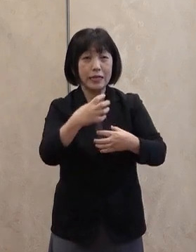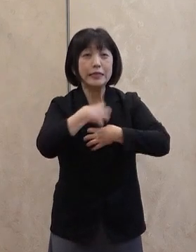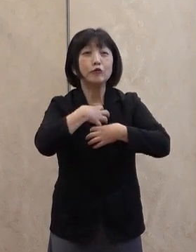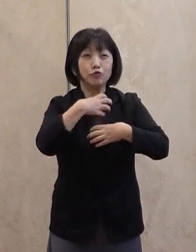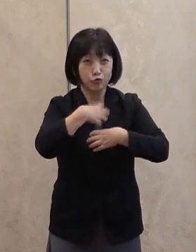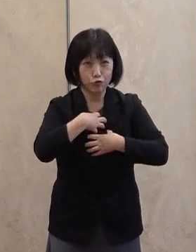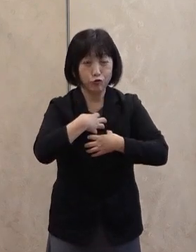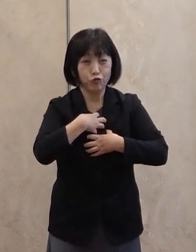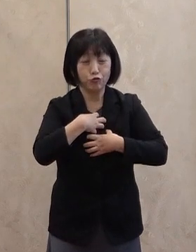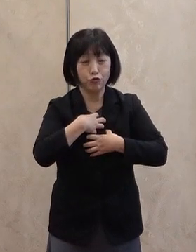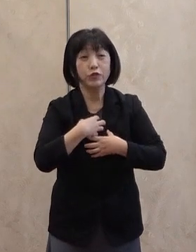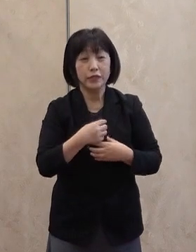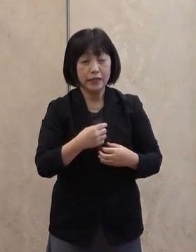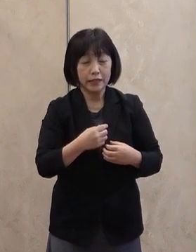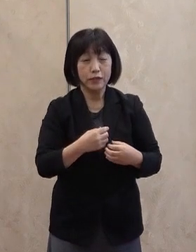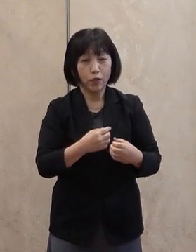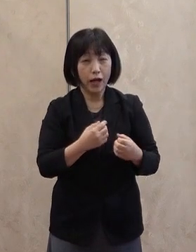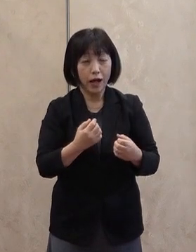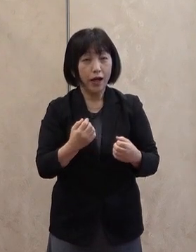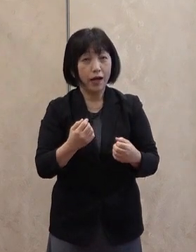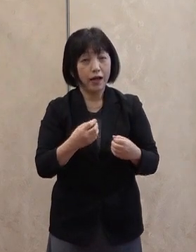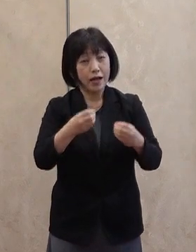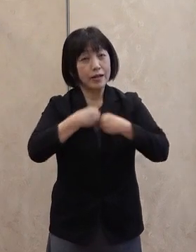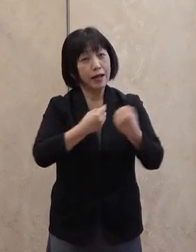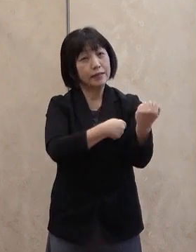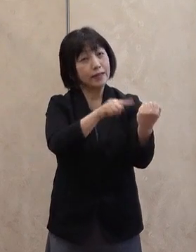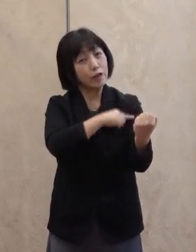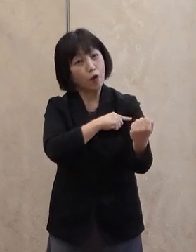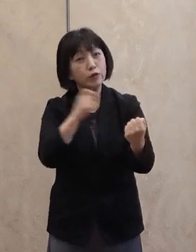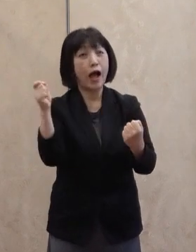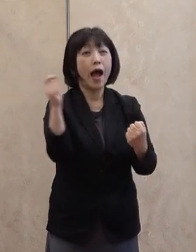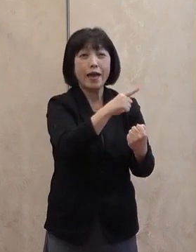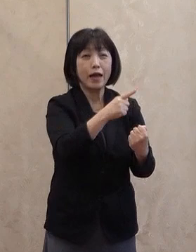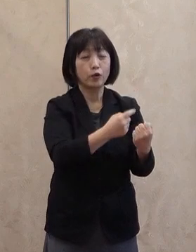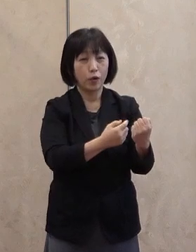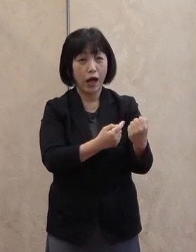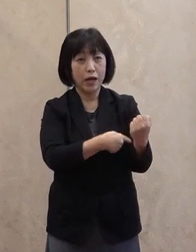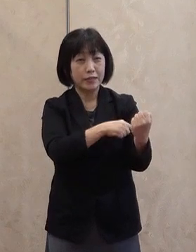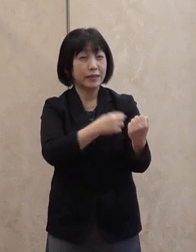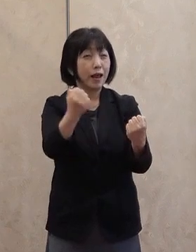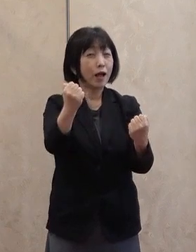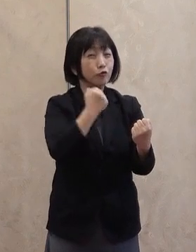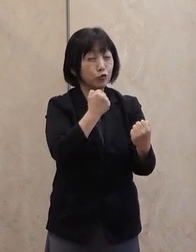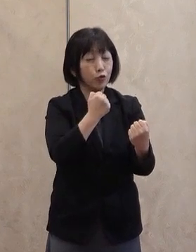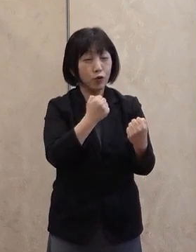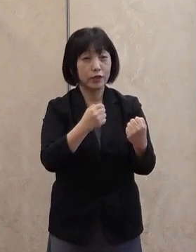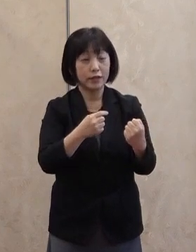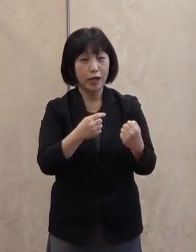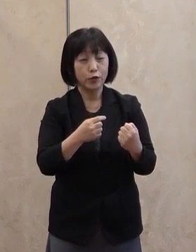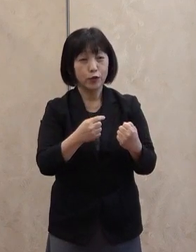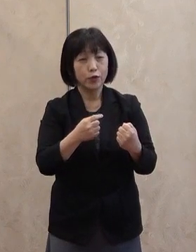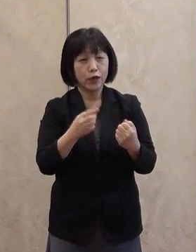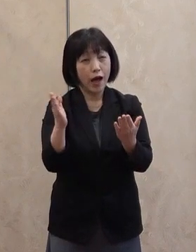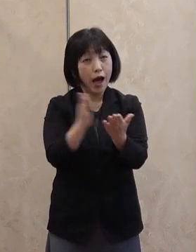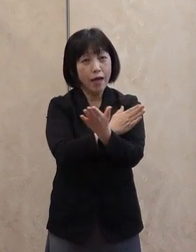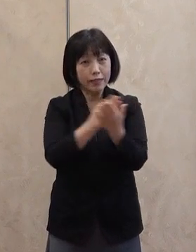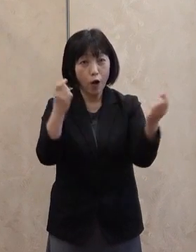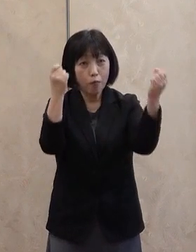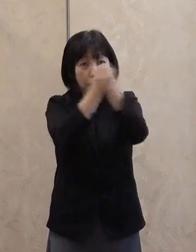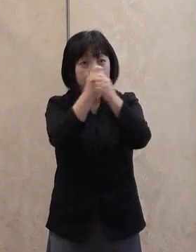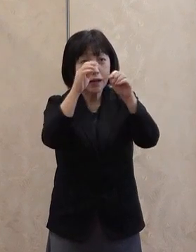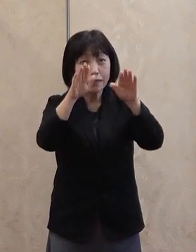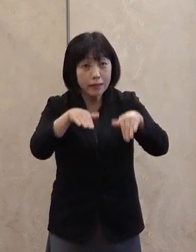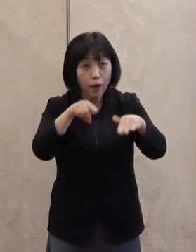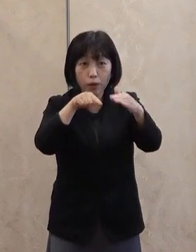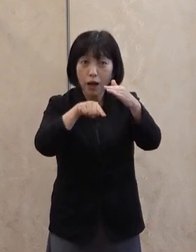クの感染力のスピードとかで重症化のインパクトの強さを見誤ったということが原因